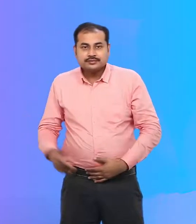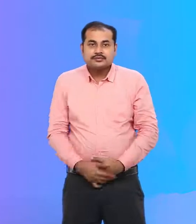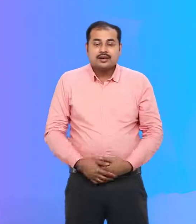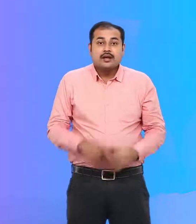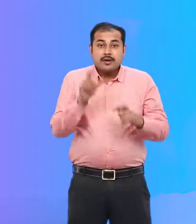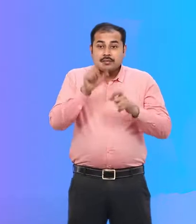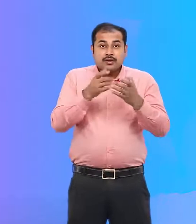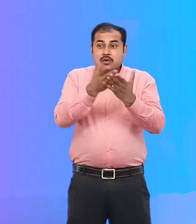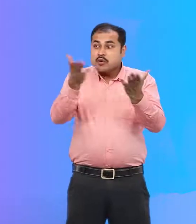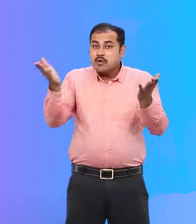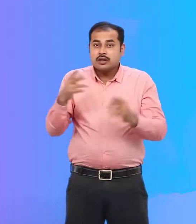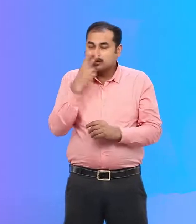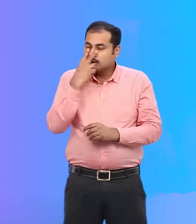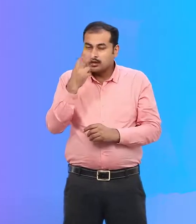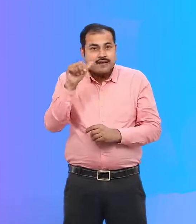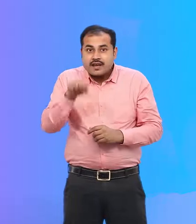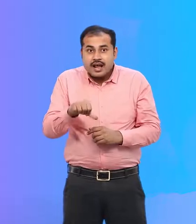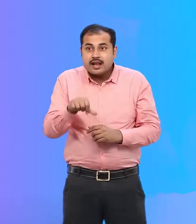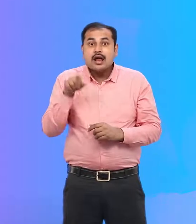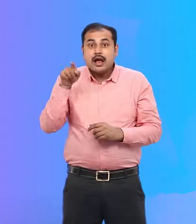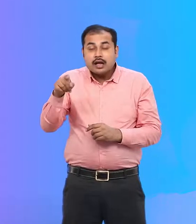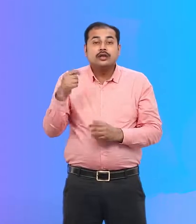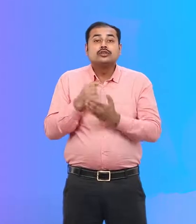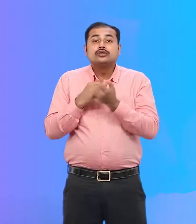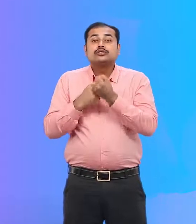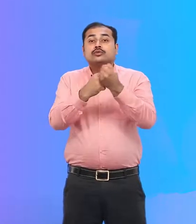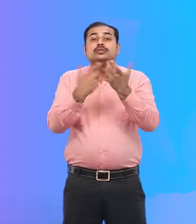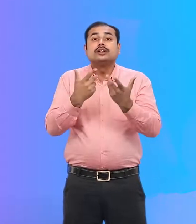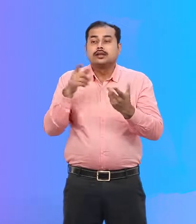है जिससे नहीं देख सकने वालों की मदद हो जाती है